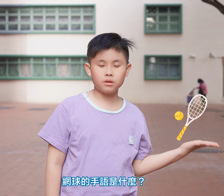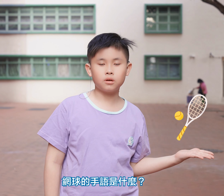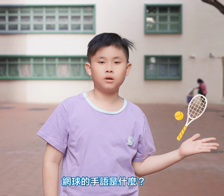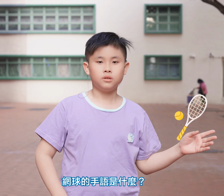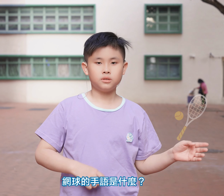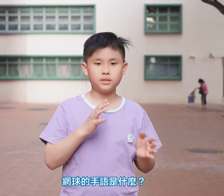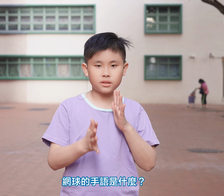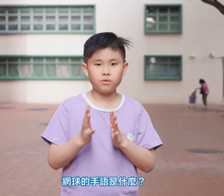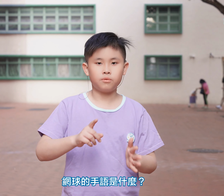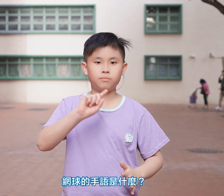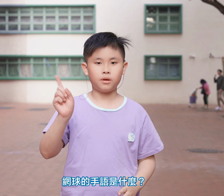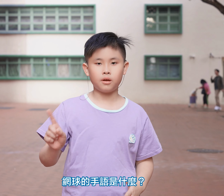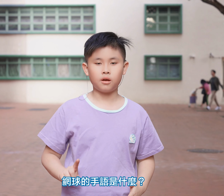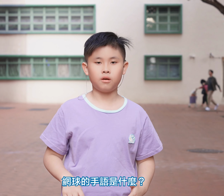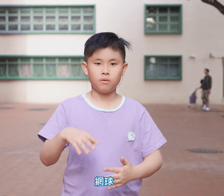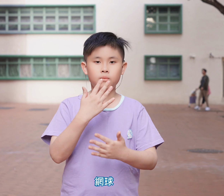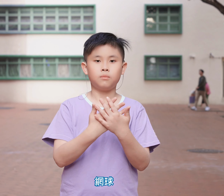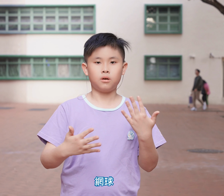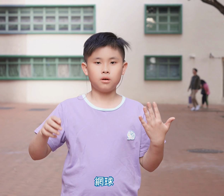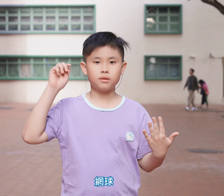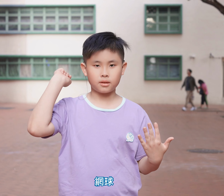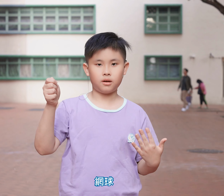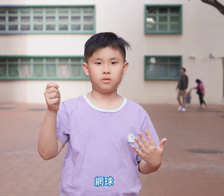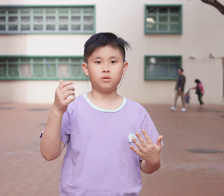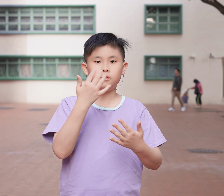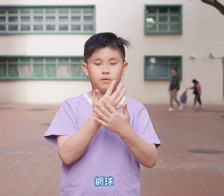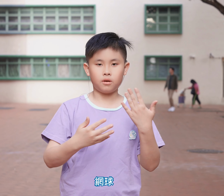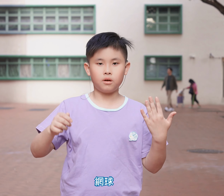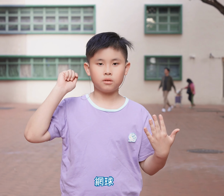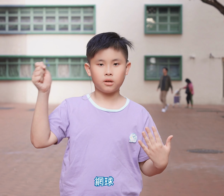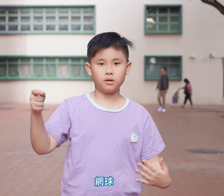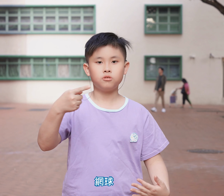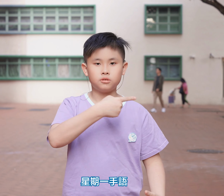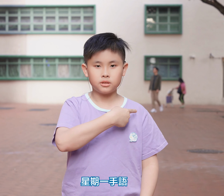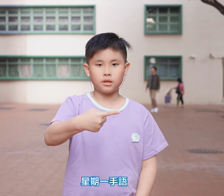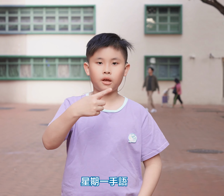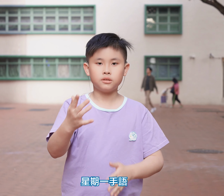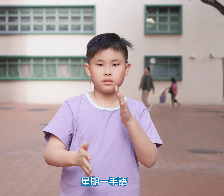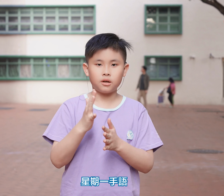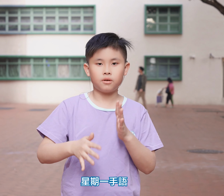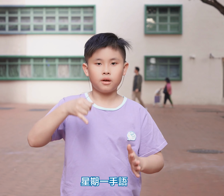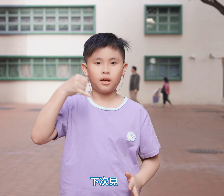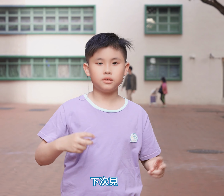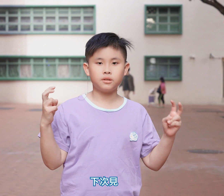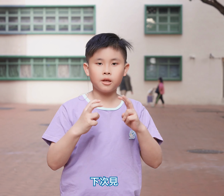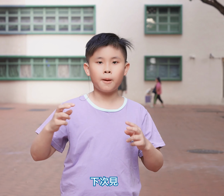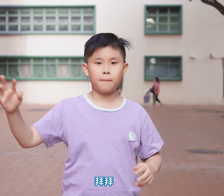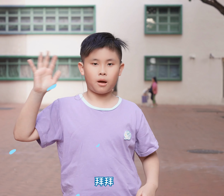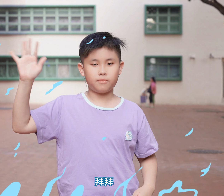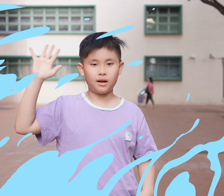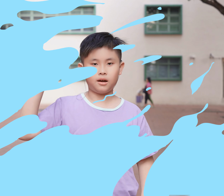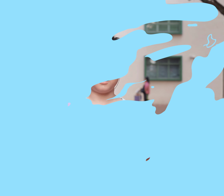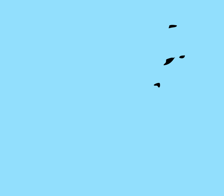網球嘅手語係咩呢？網球，網球。星期一手語，下次見，拜拜。